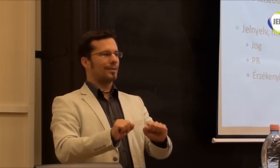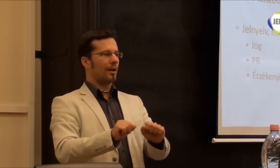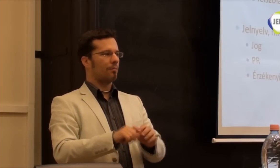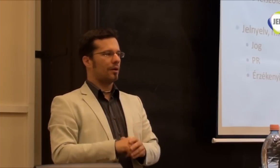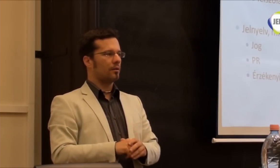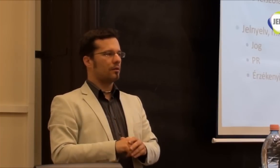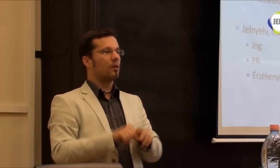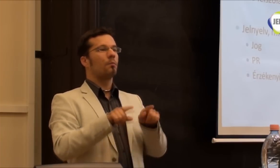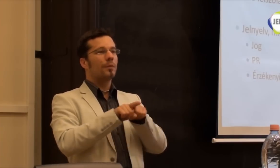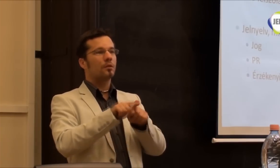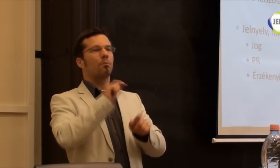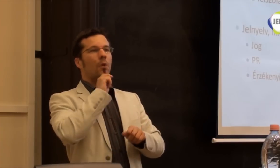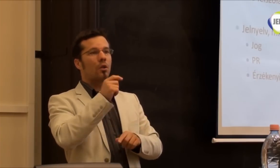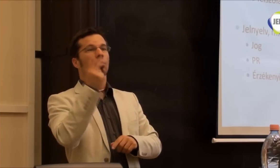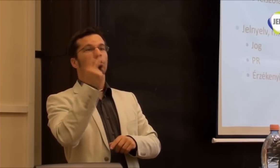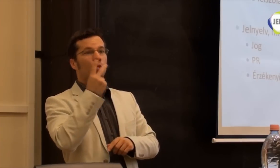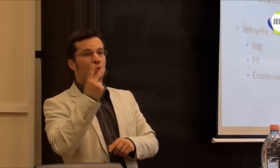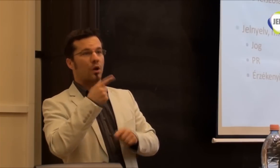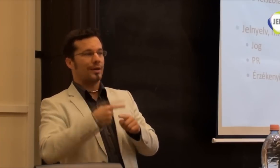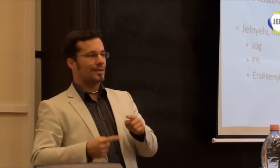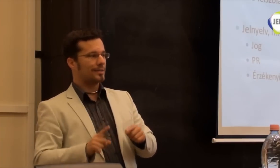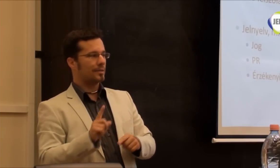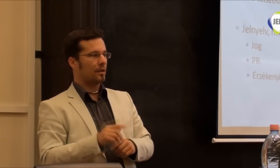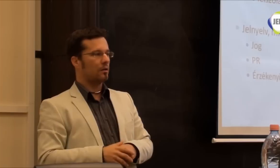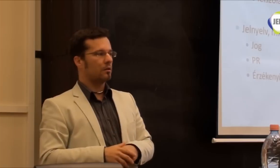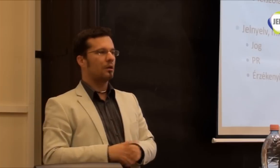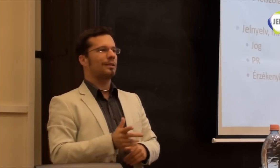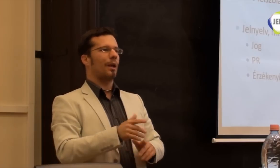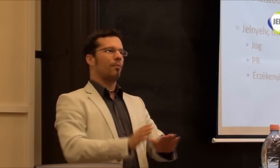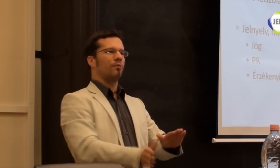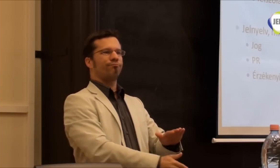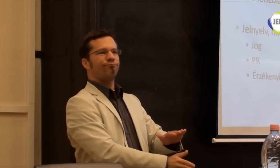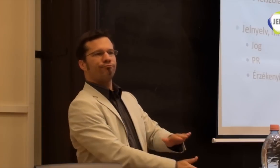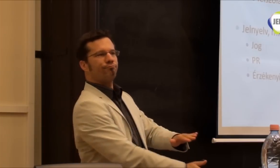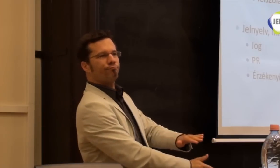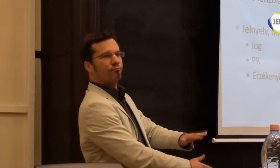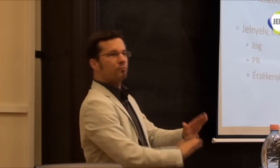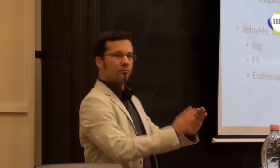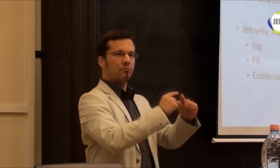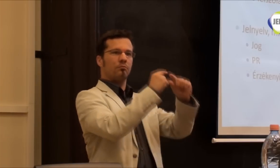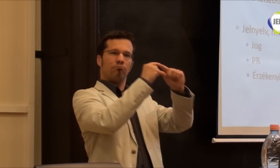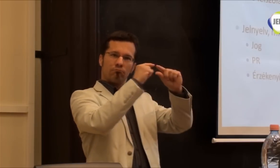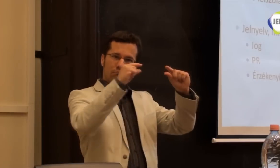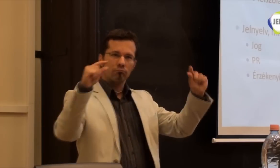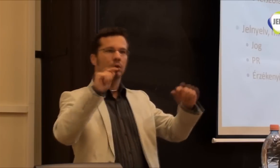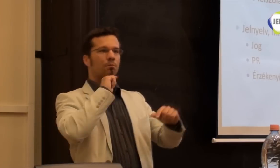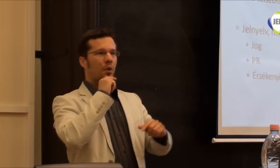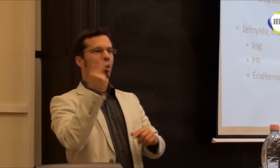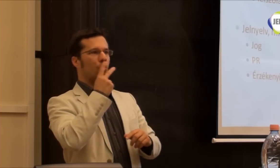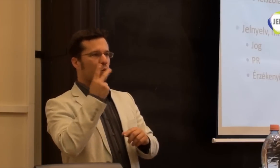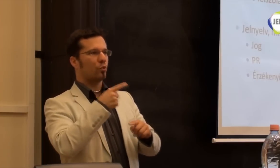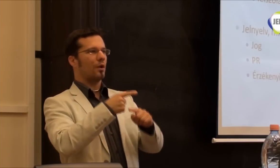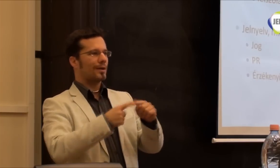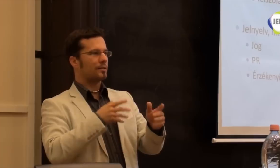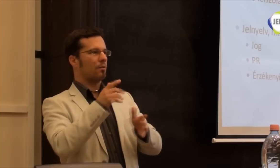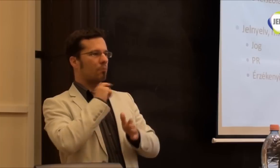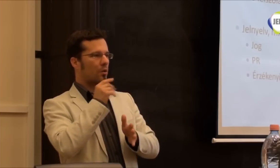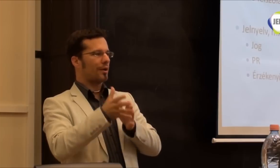magyar jelnyelv védelme, mint a magyar kultúra része. Tehát nem mint egy mellékes dolog, hanem a magyar